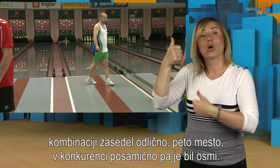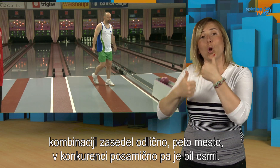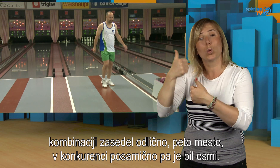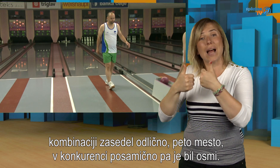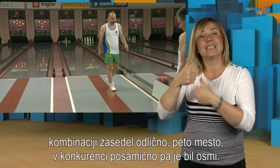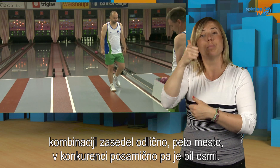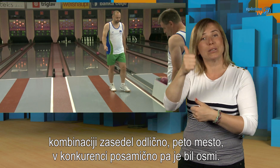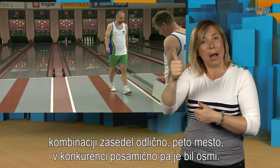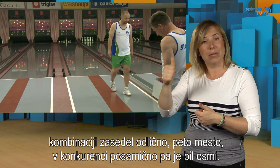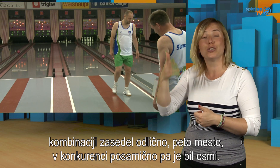8.